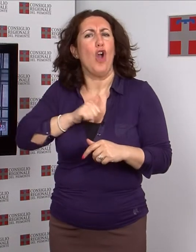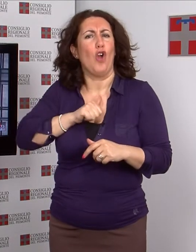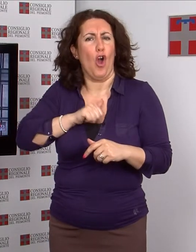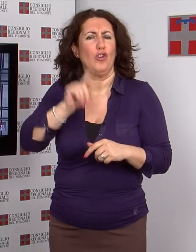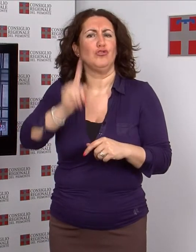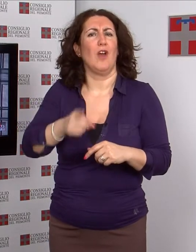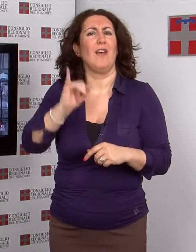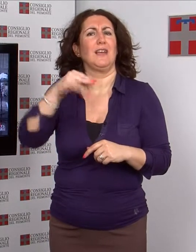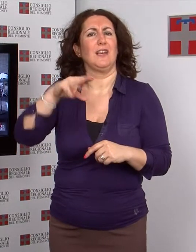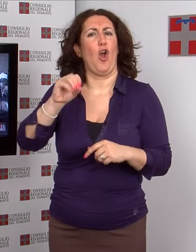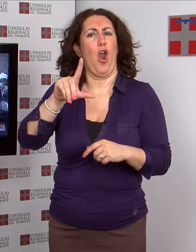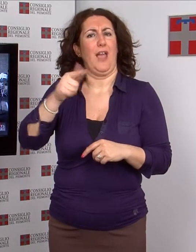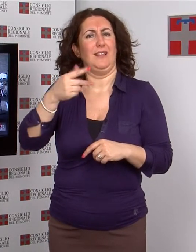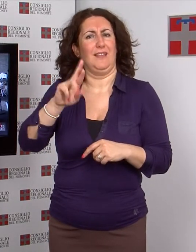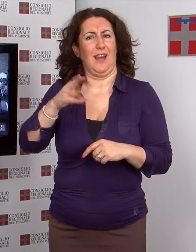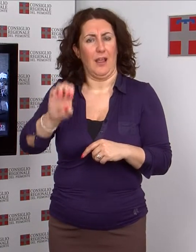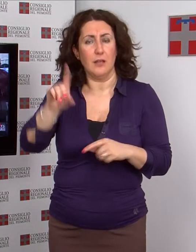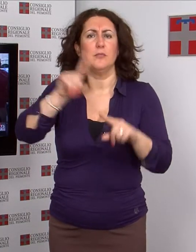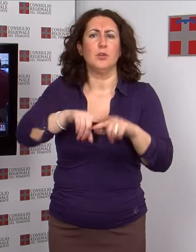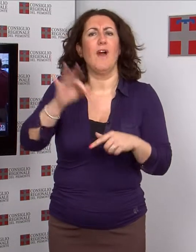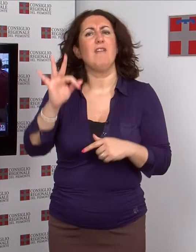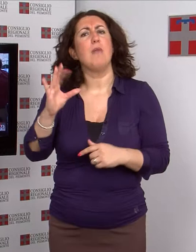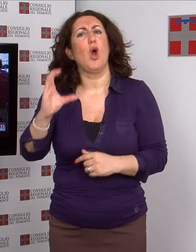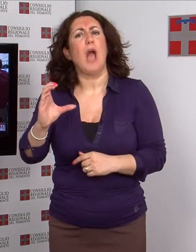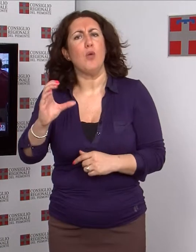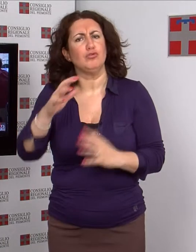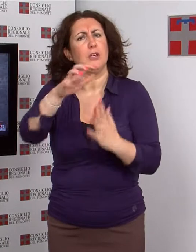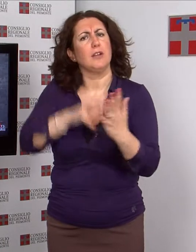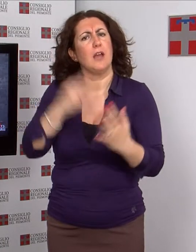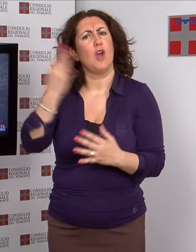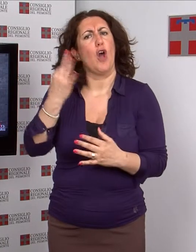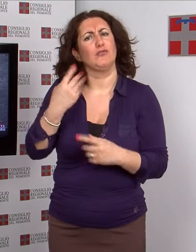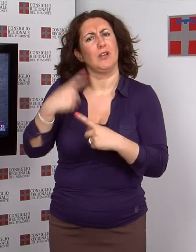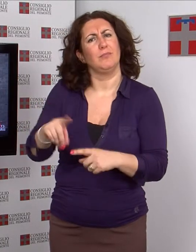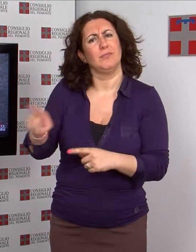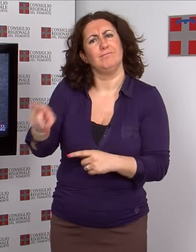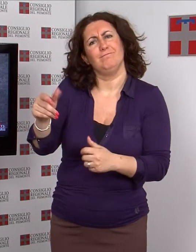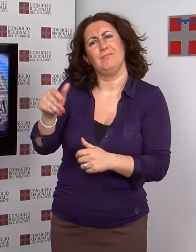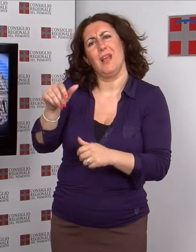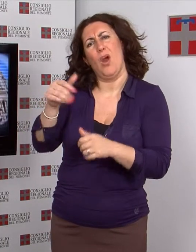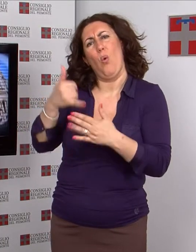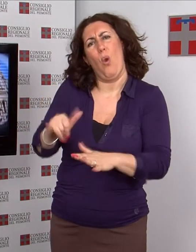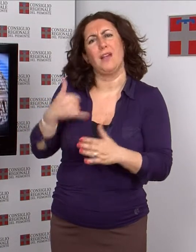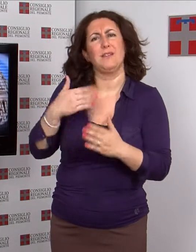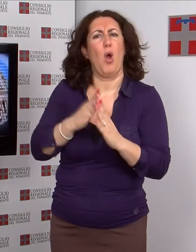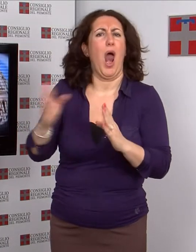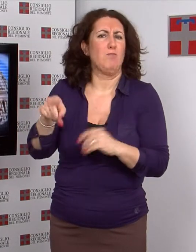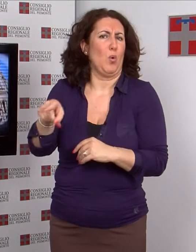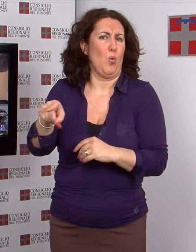Giovanni Inoltre e di Fabio cauccino contesti originali tratti dal suo ultimo album io cambio mostra Vetrine